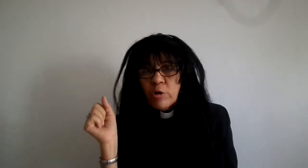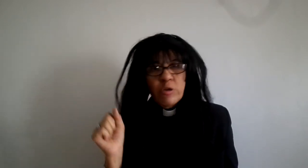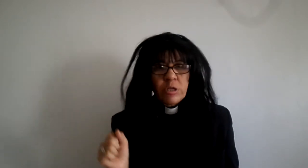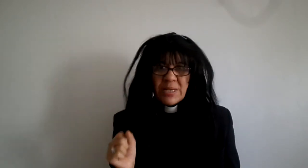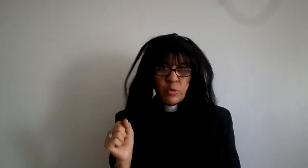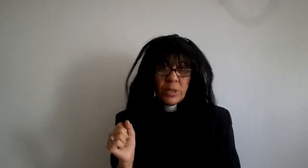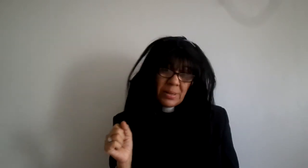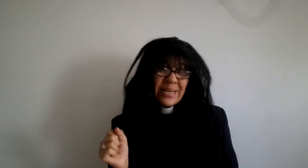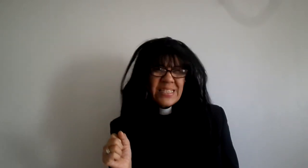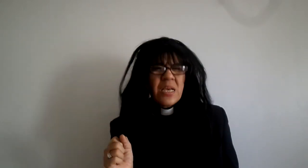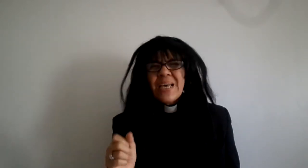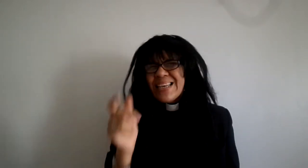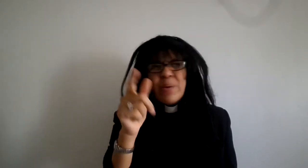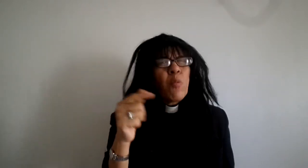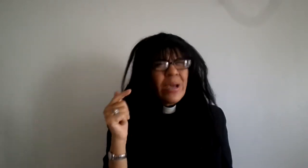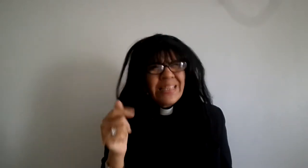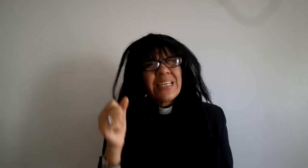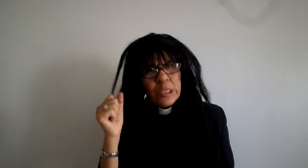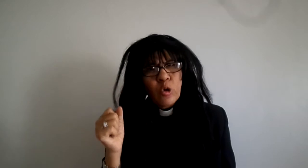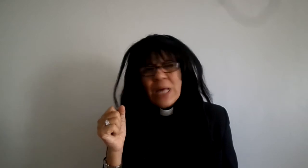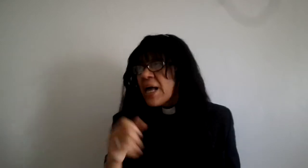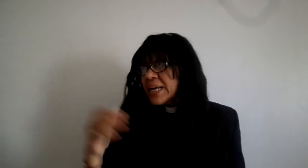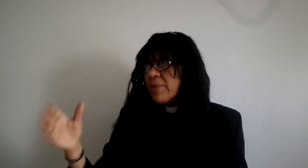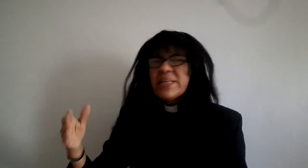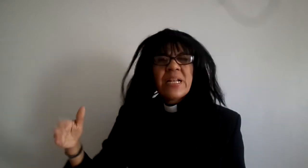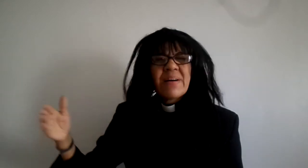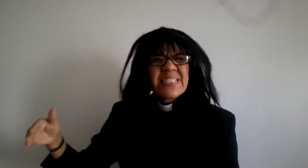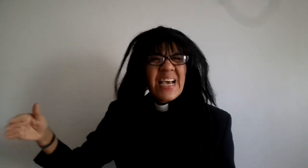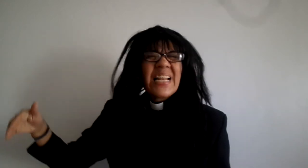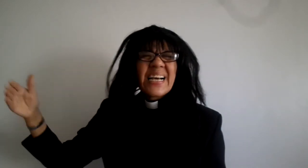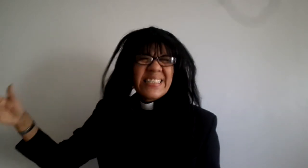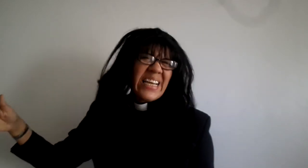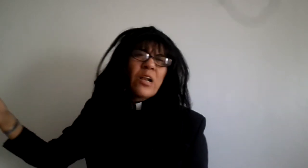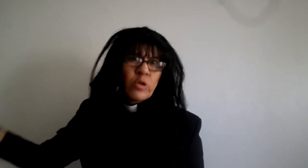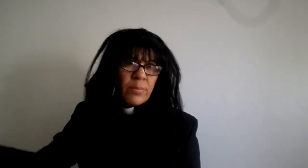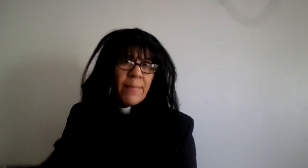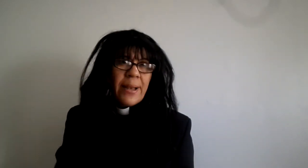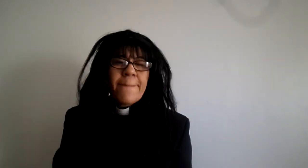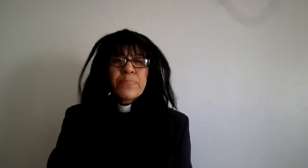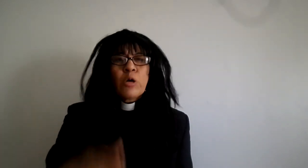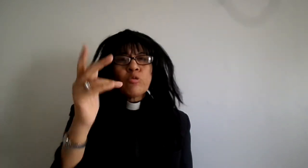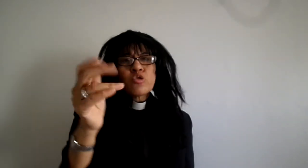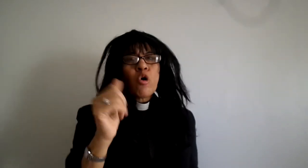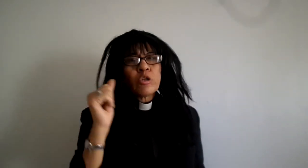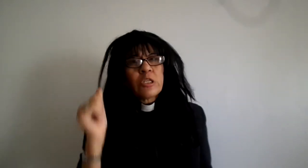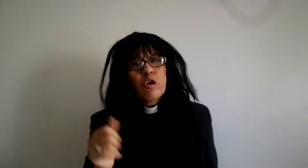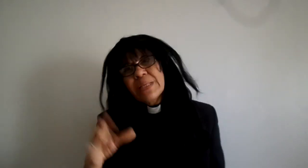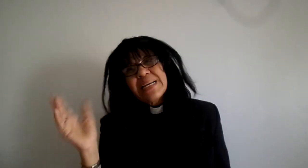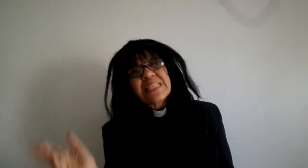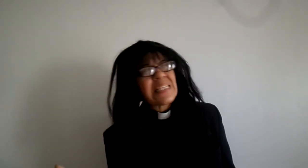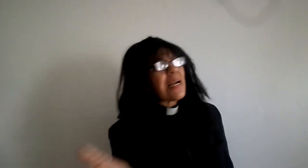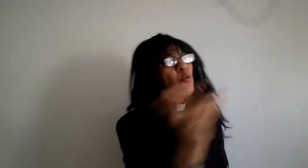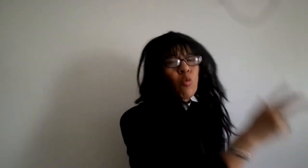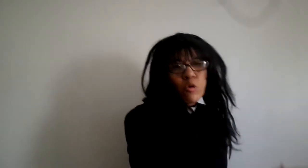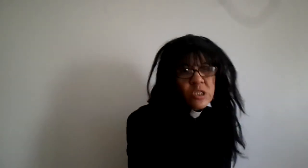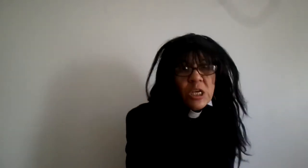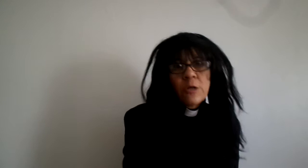que Dios te va a suplir. ¿Verdad que sí? Y vemos gente idiota que viene y le vacía la cartera a los demás, ¿verdad? Muchos jodidiotas que se sacan un concilio